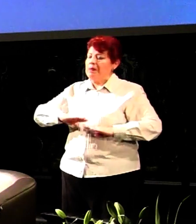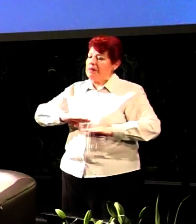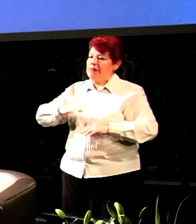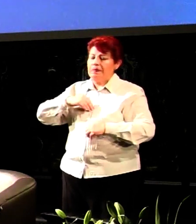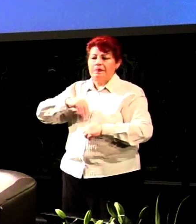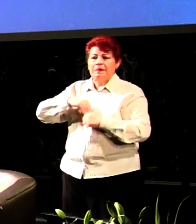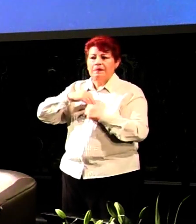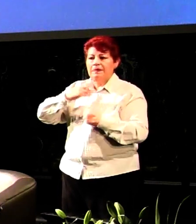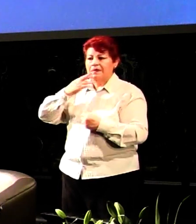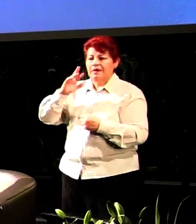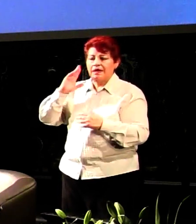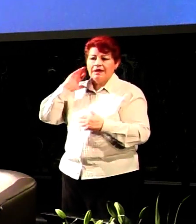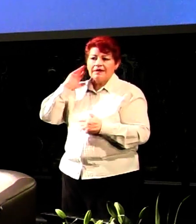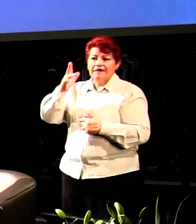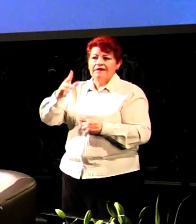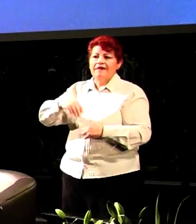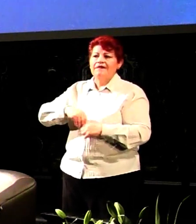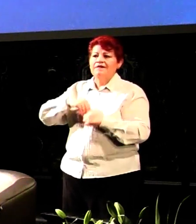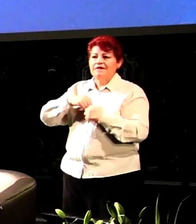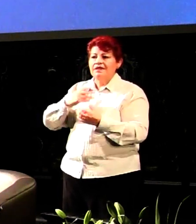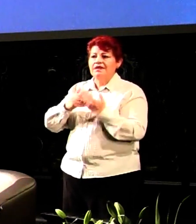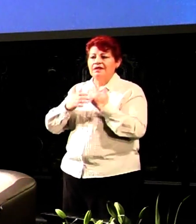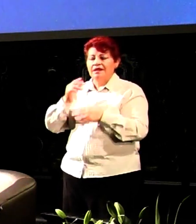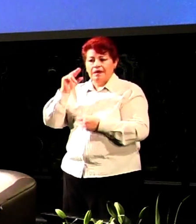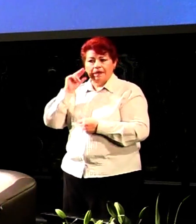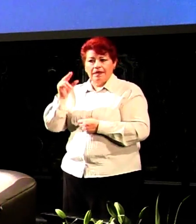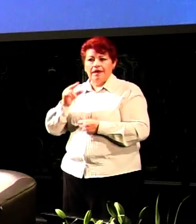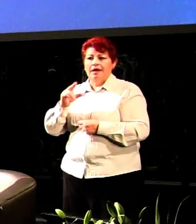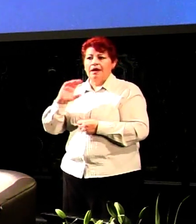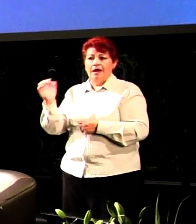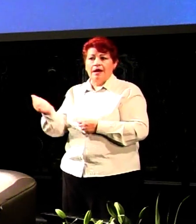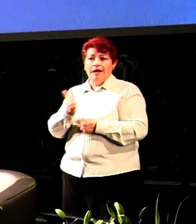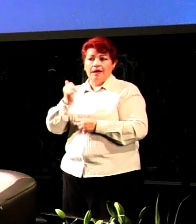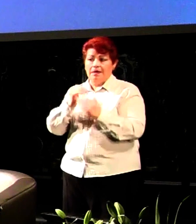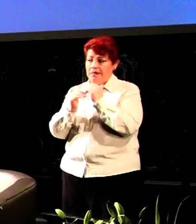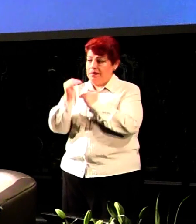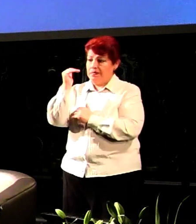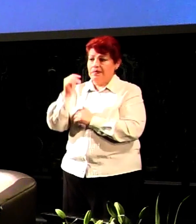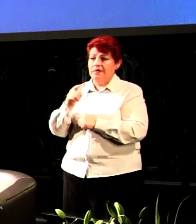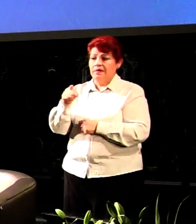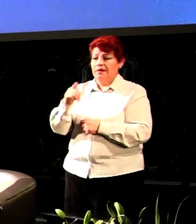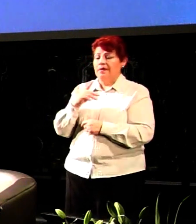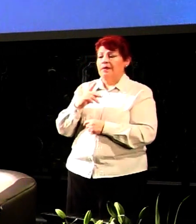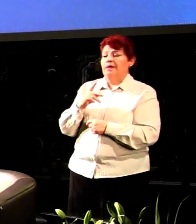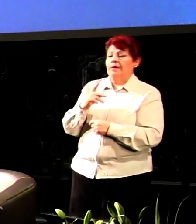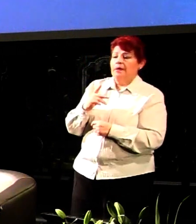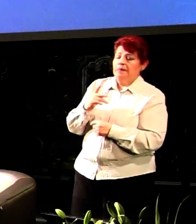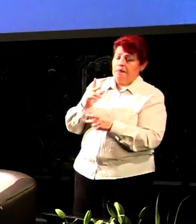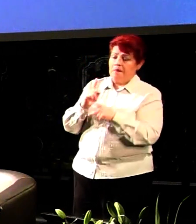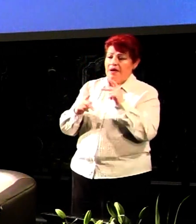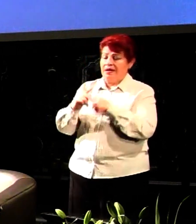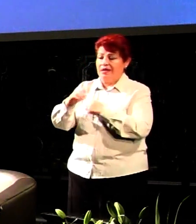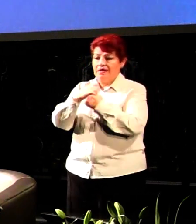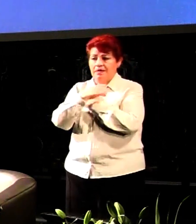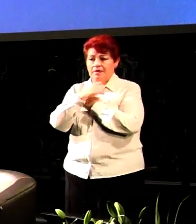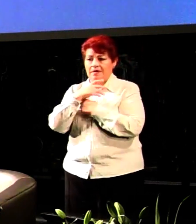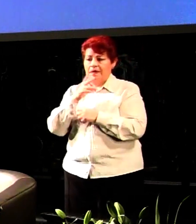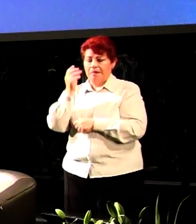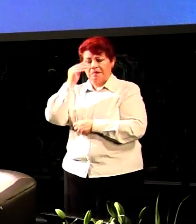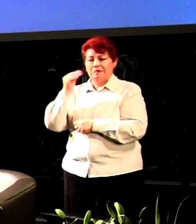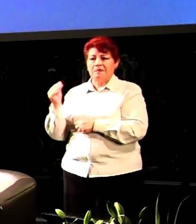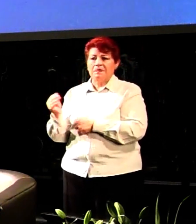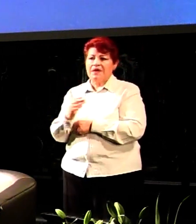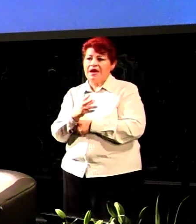de éxito en la vida que incluso la inteligencia académica. Y esta parte de la educación se ha dejado muy